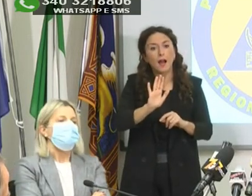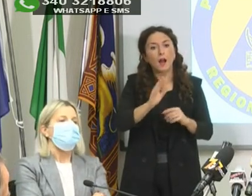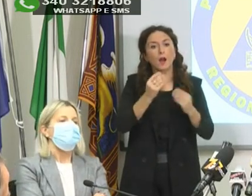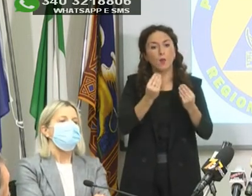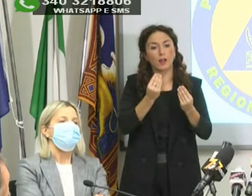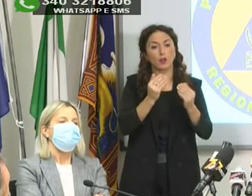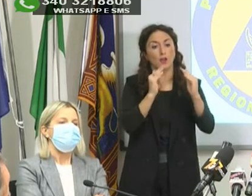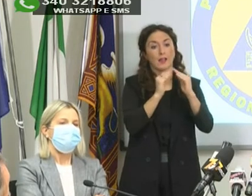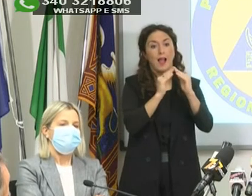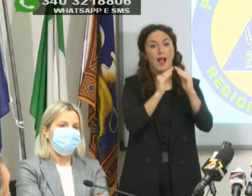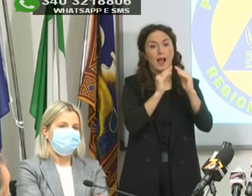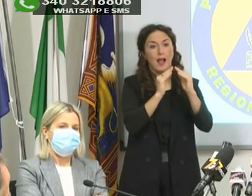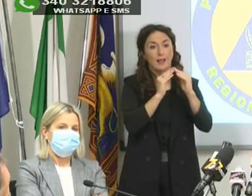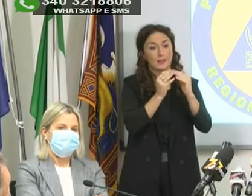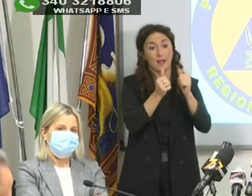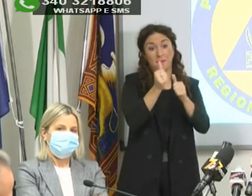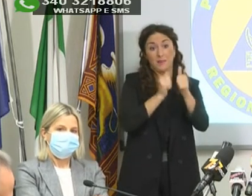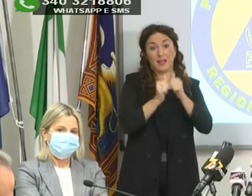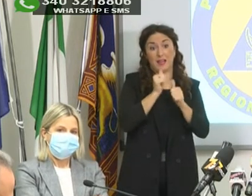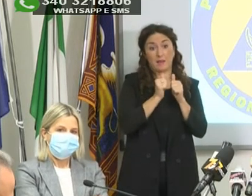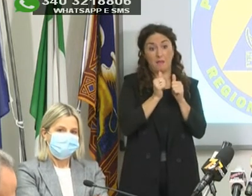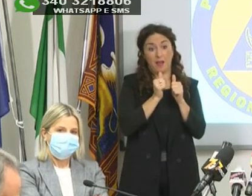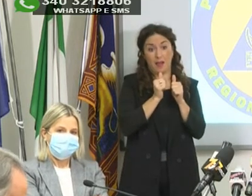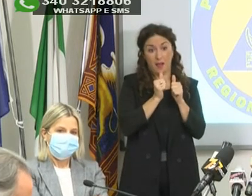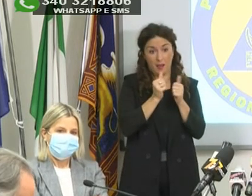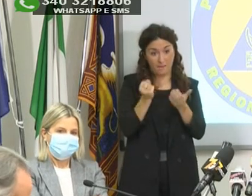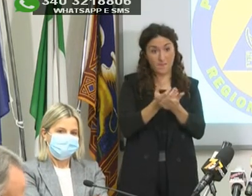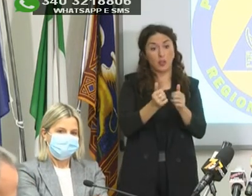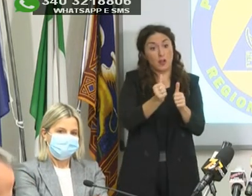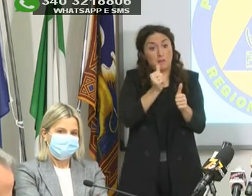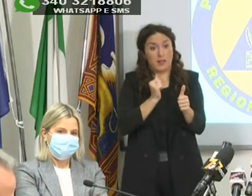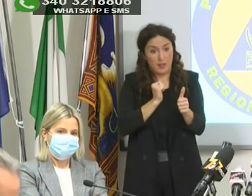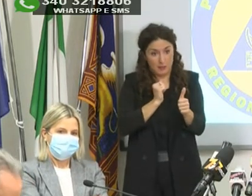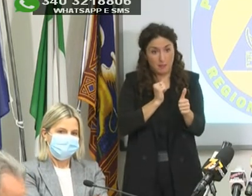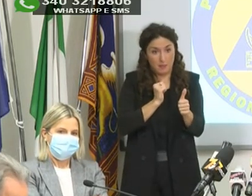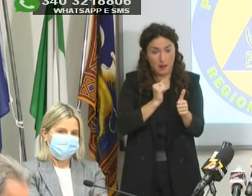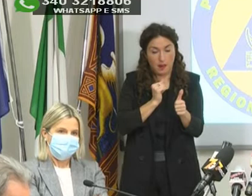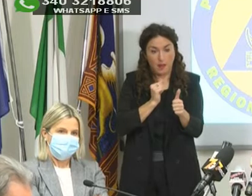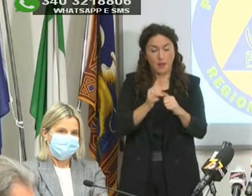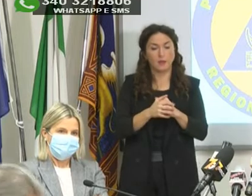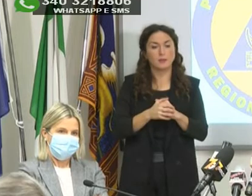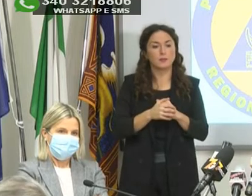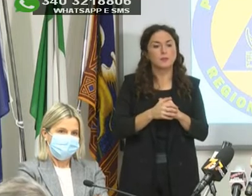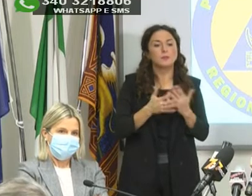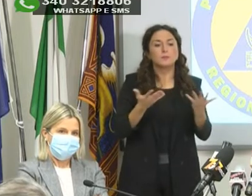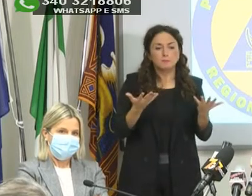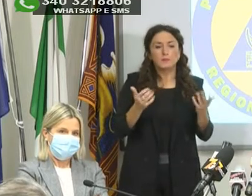fase domiciliare o nella fase precoce dell'infezione. Anche qui, tanto è vero che leggevo in questa agenzia che si sta investendo